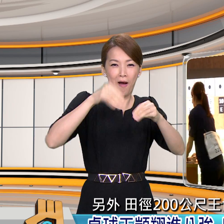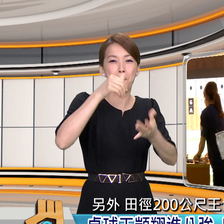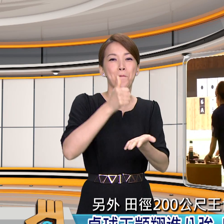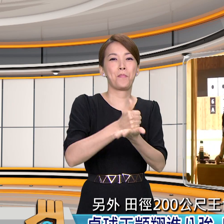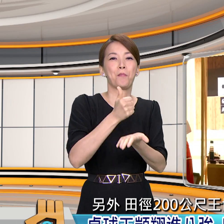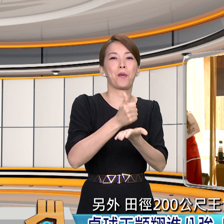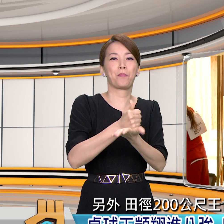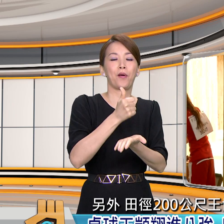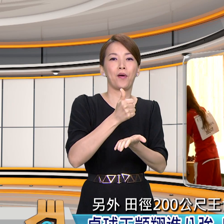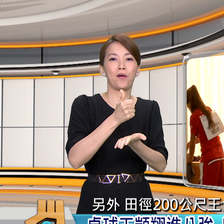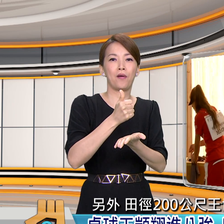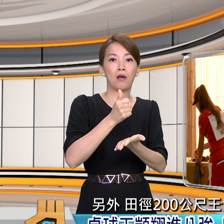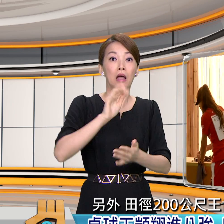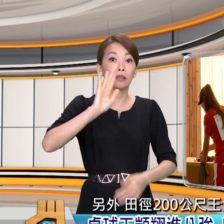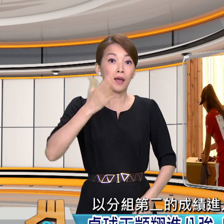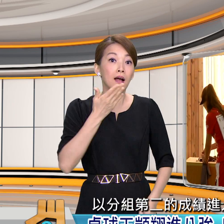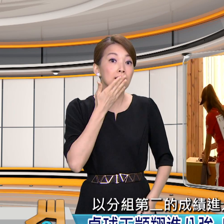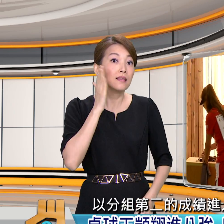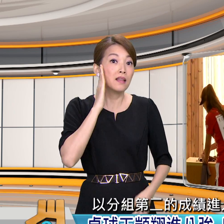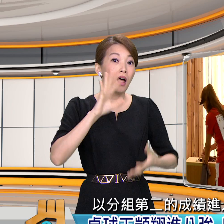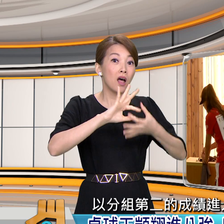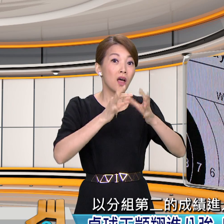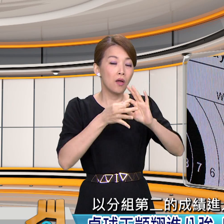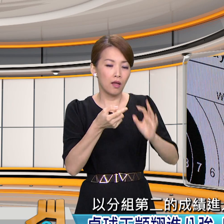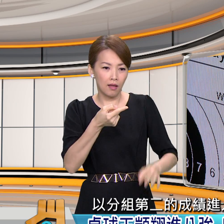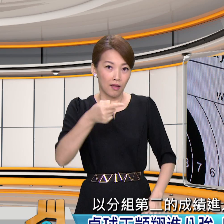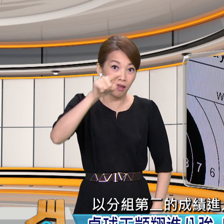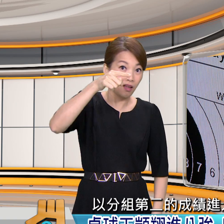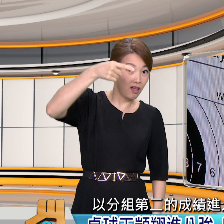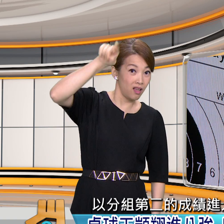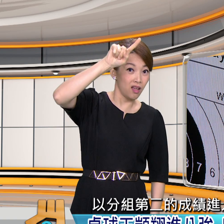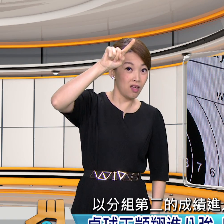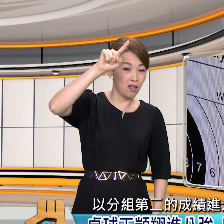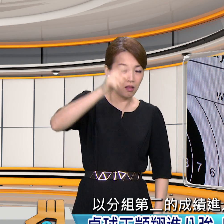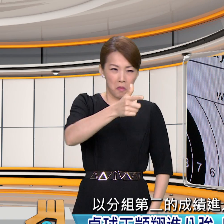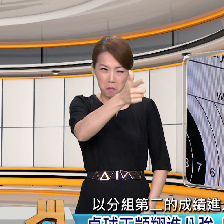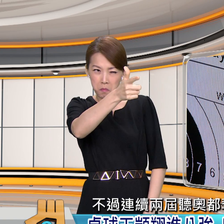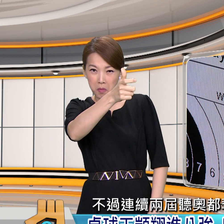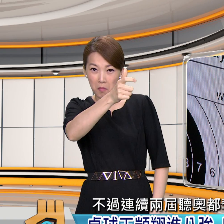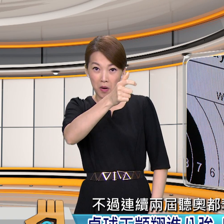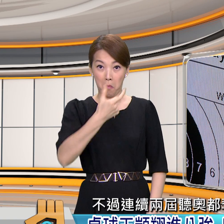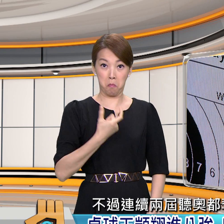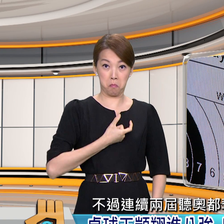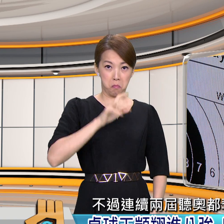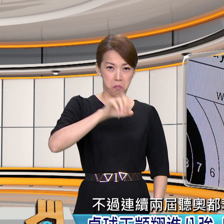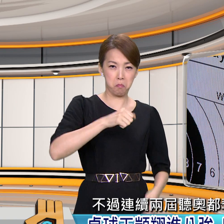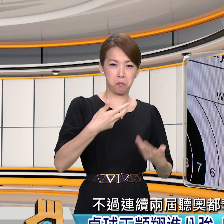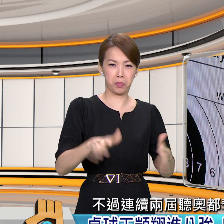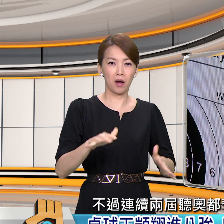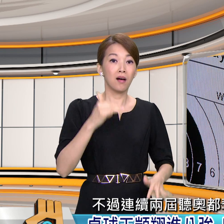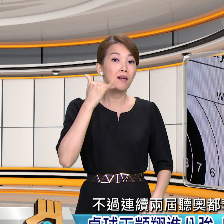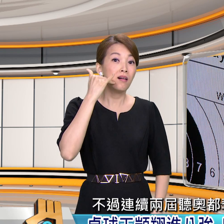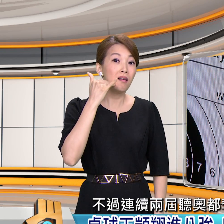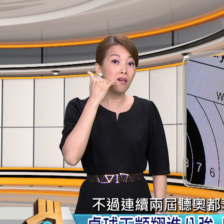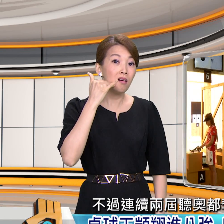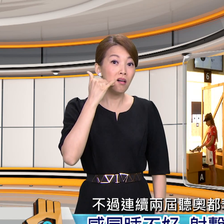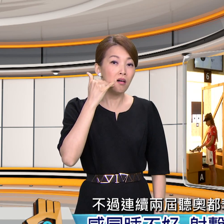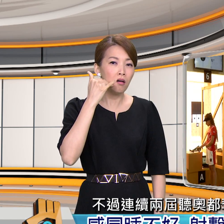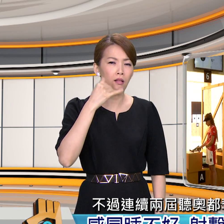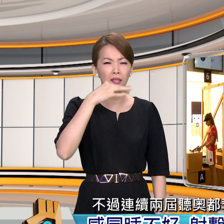尺，王世伟以分组第二的成绩进到了准决赛。不过连续两届听奥都夺牌